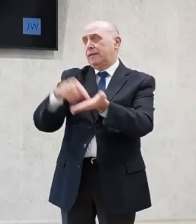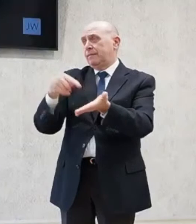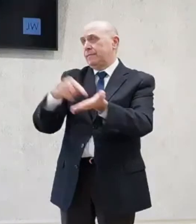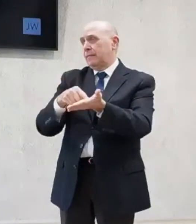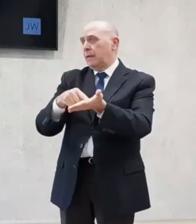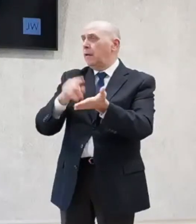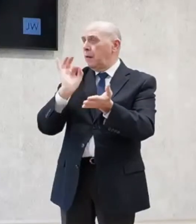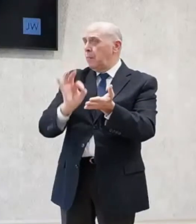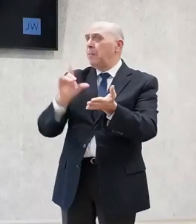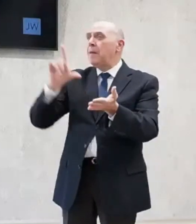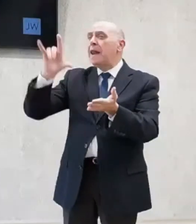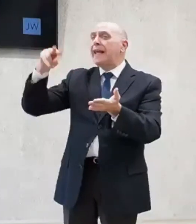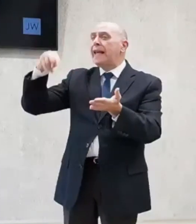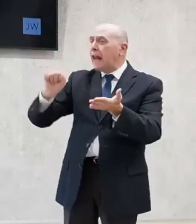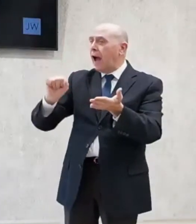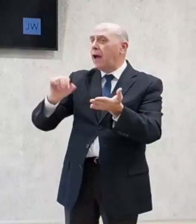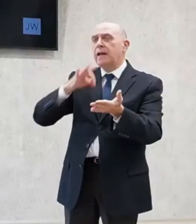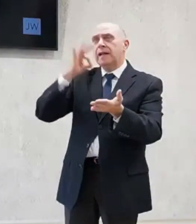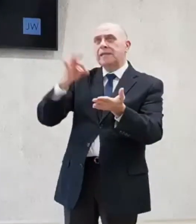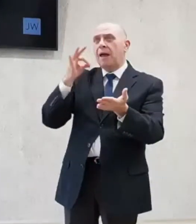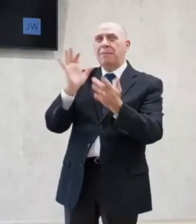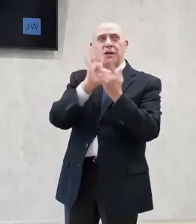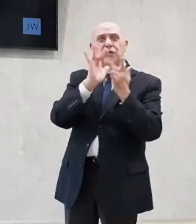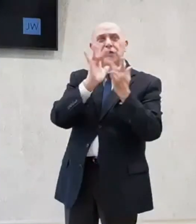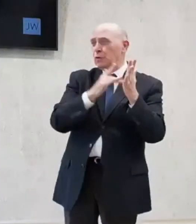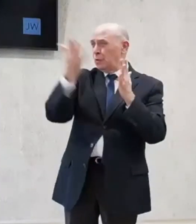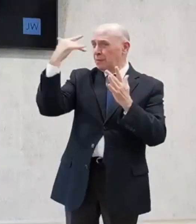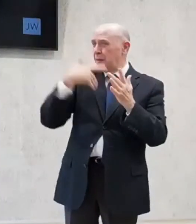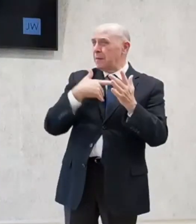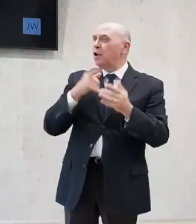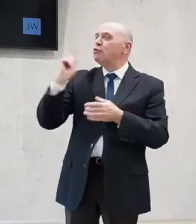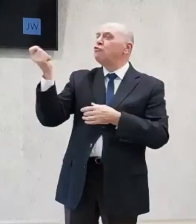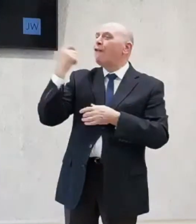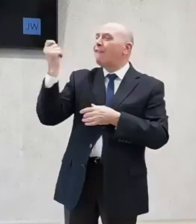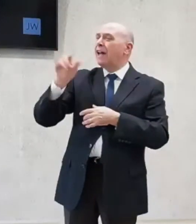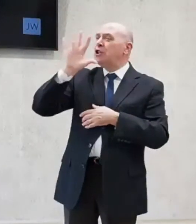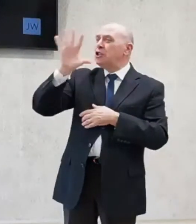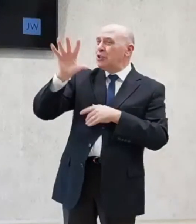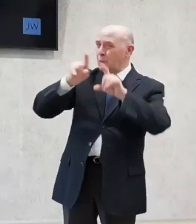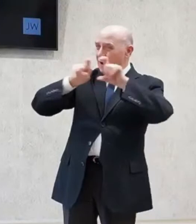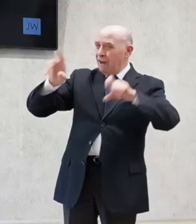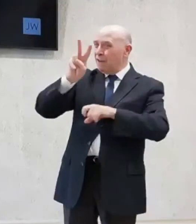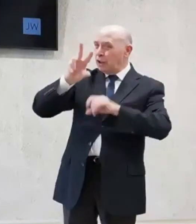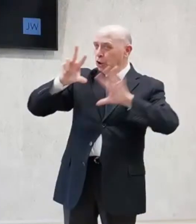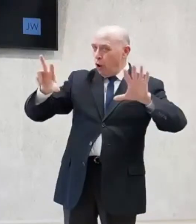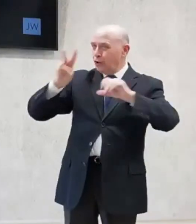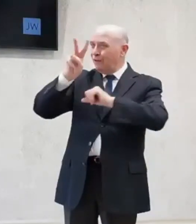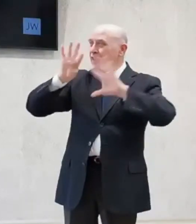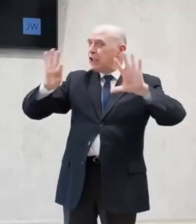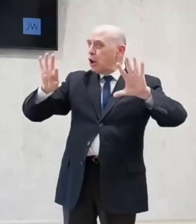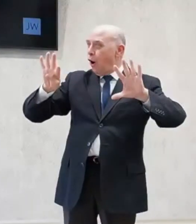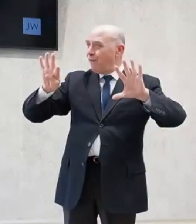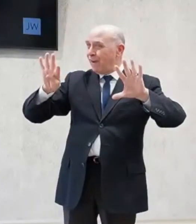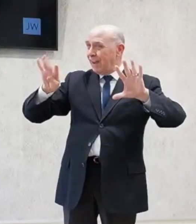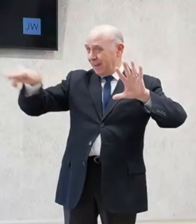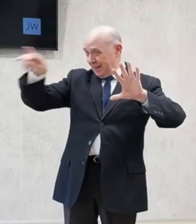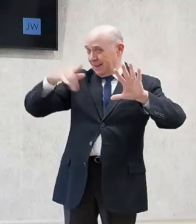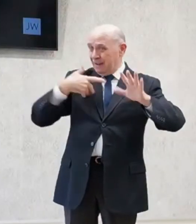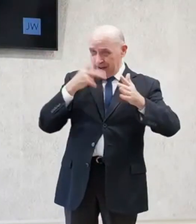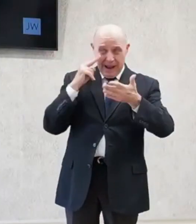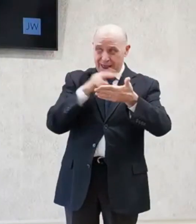citava le parole che pronunciò Gesù e che sono riportate in Giovanni 5-28-29 Se volete prende che leggiamo insieme